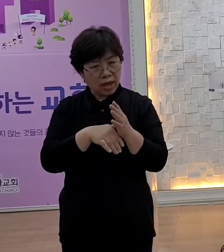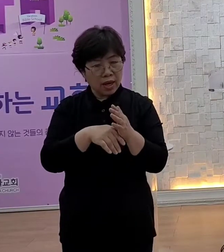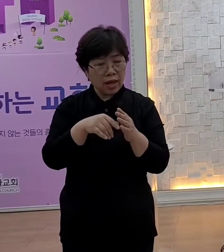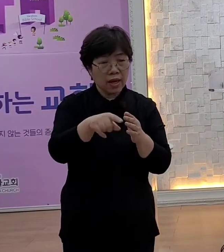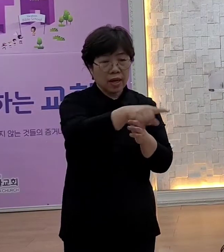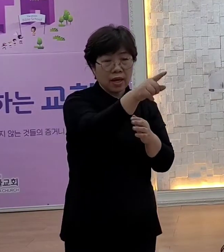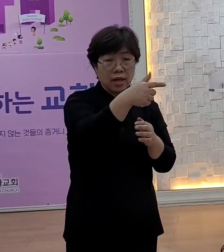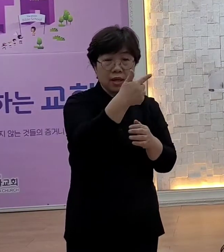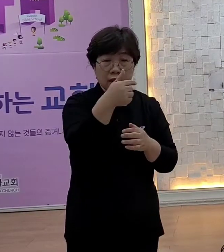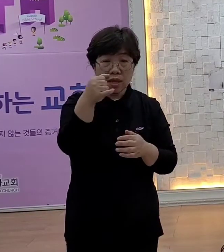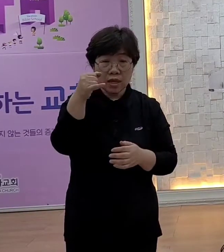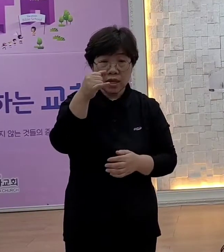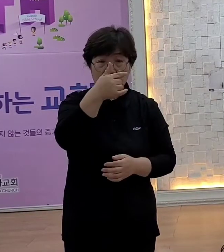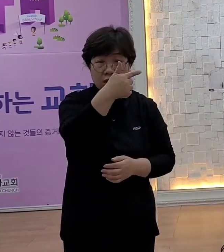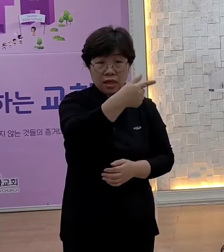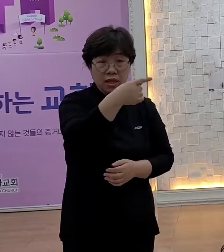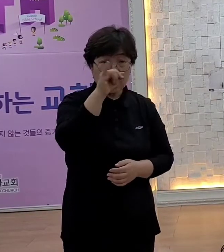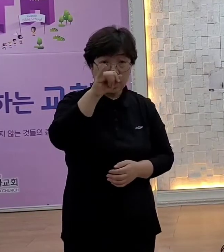조금 의아하거나